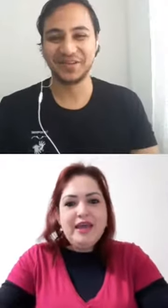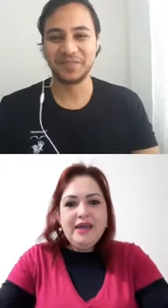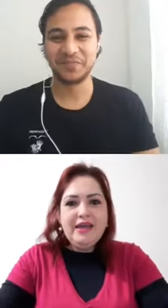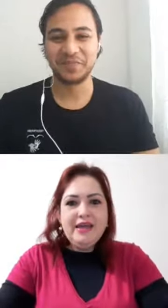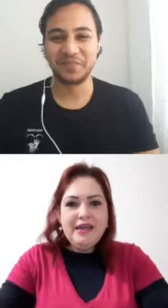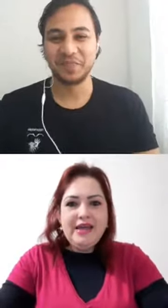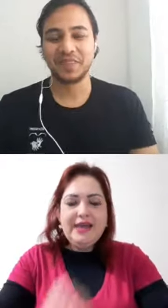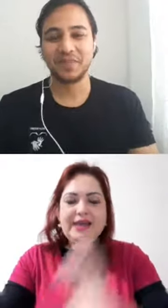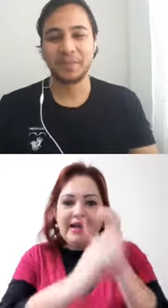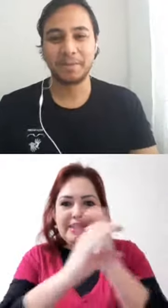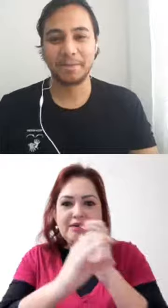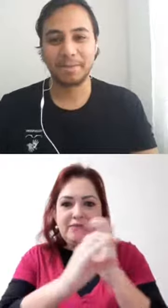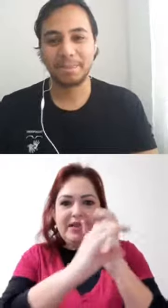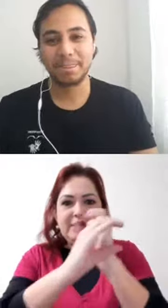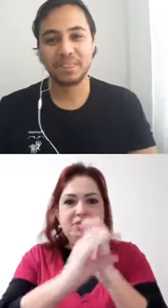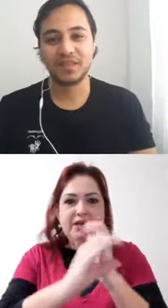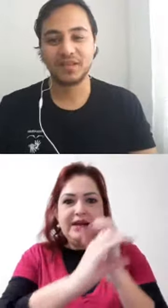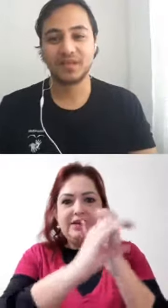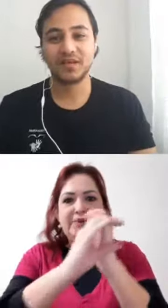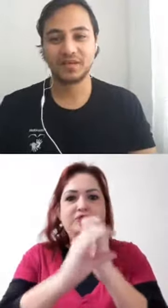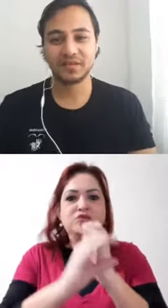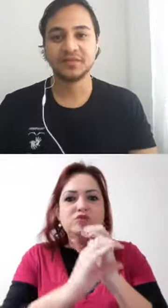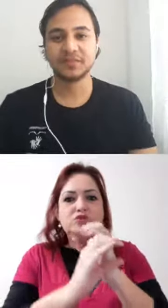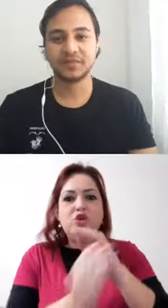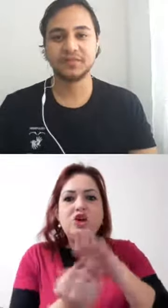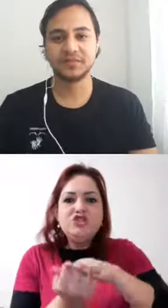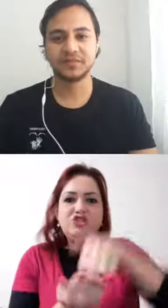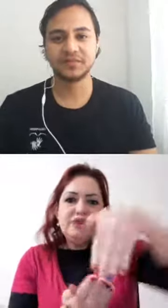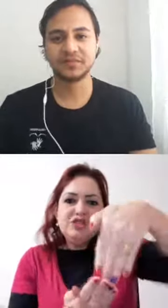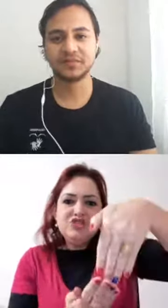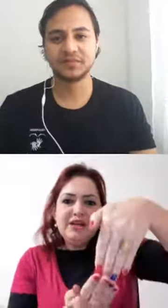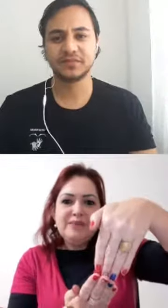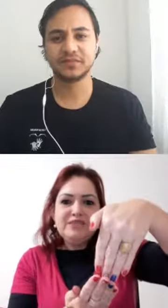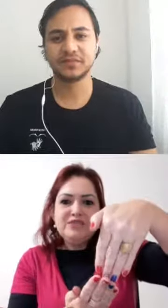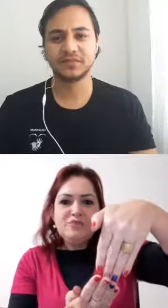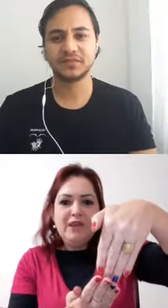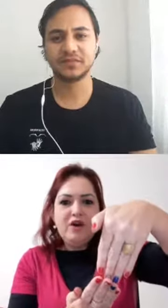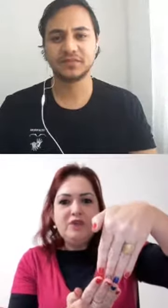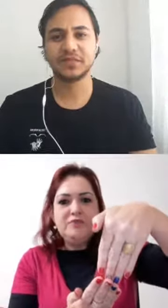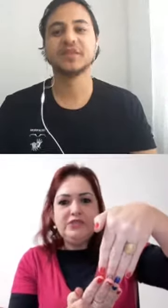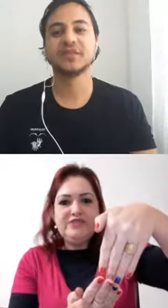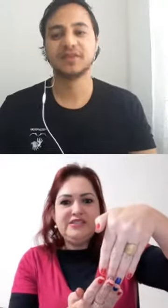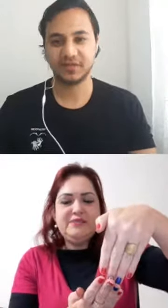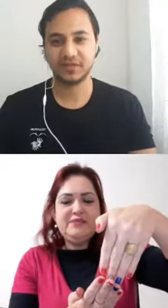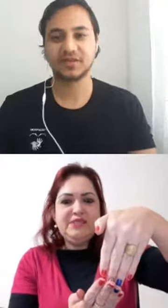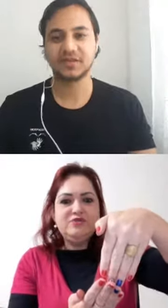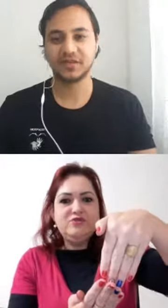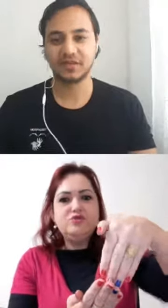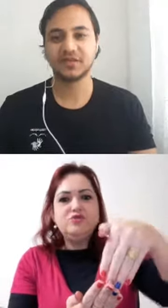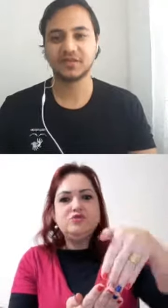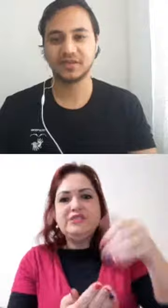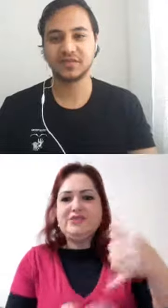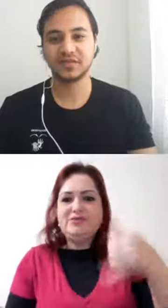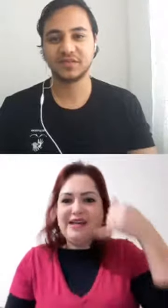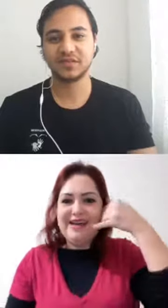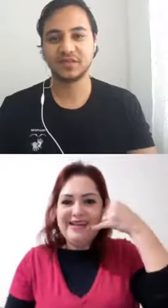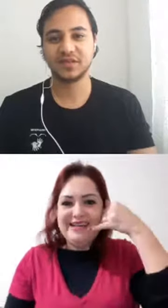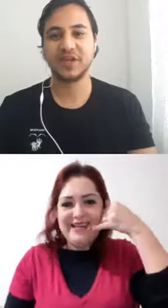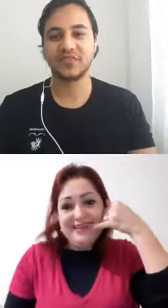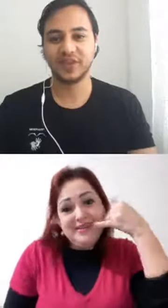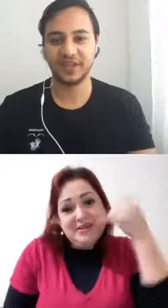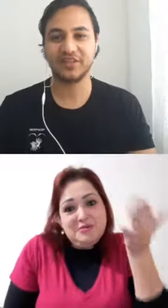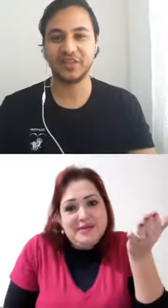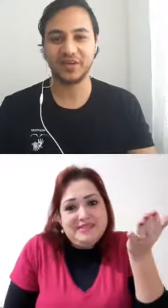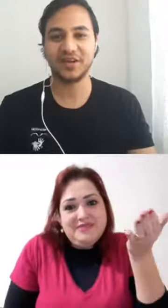aí. É que a câmera do Note eu acho que acaba sendo melhor, muitas vezes, dependendo do celular,